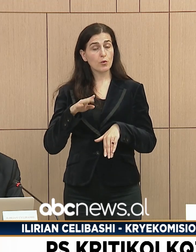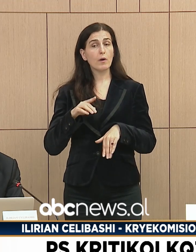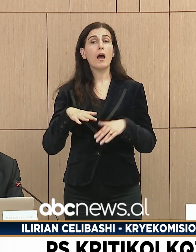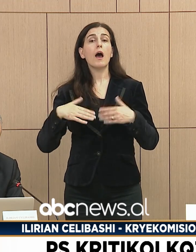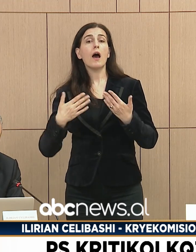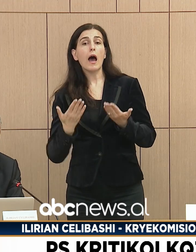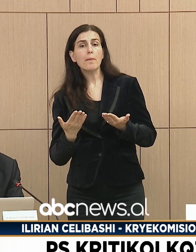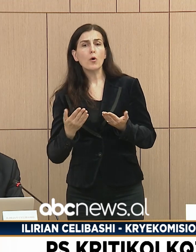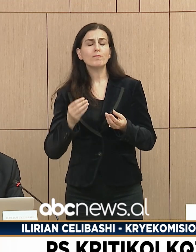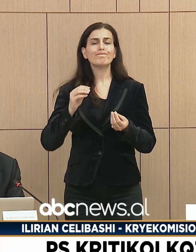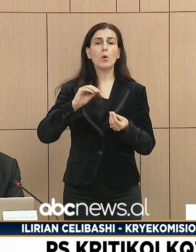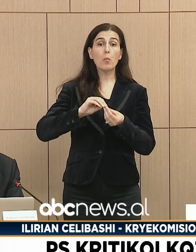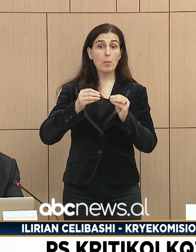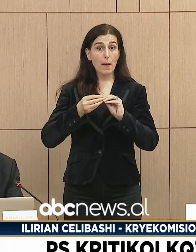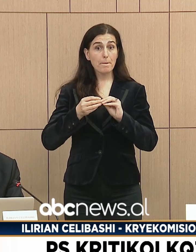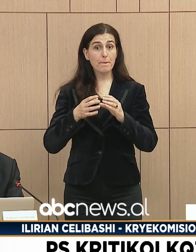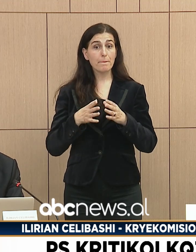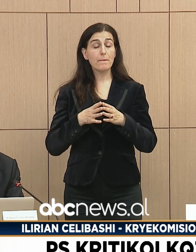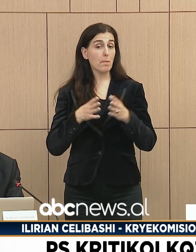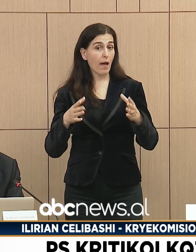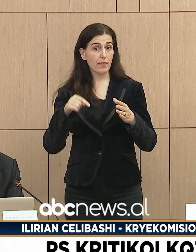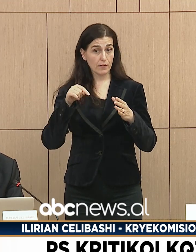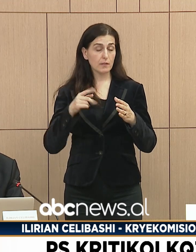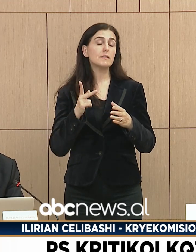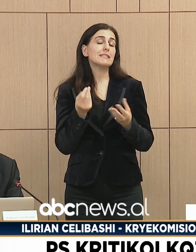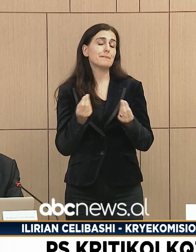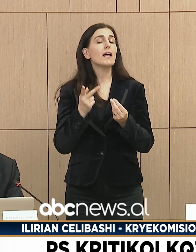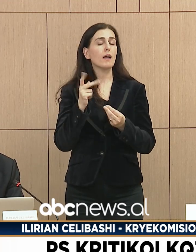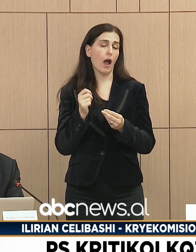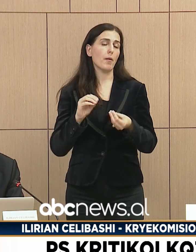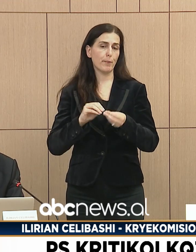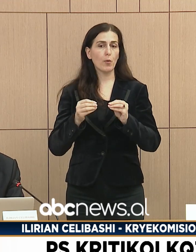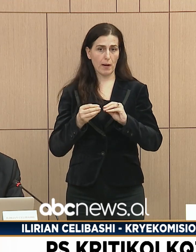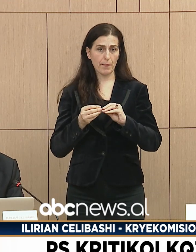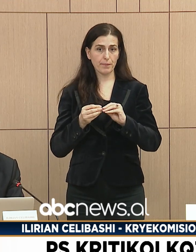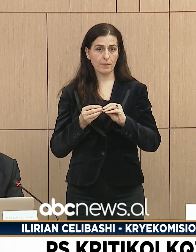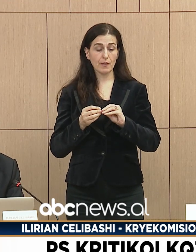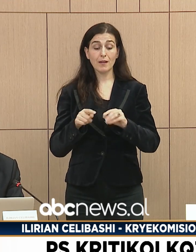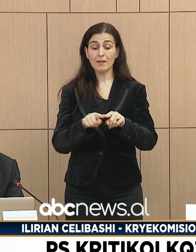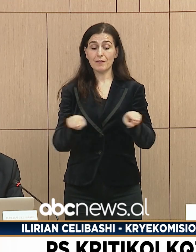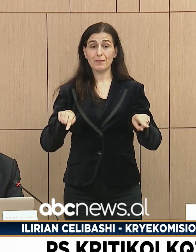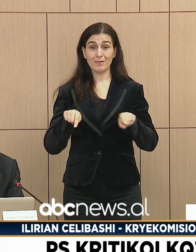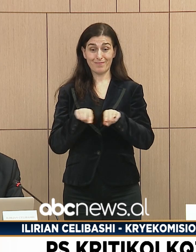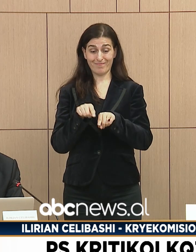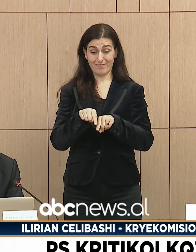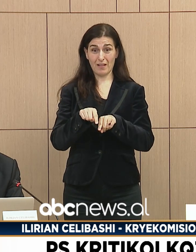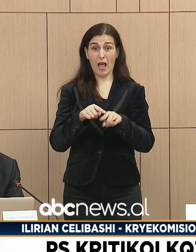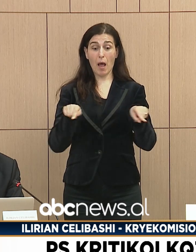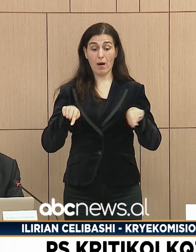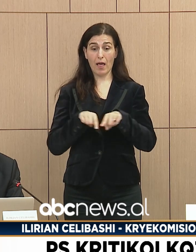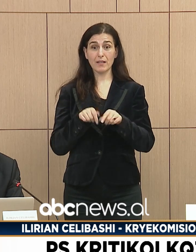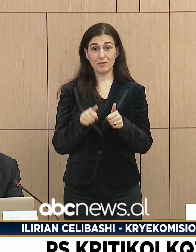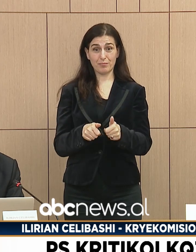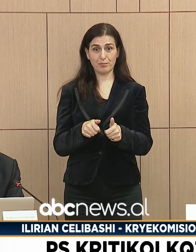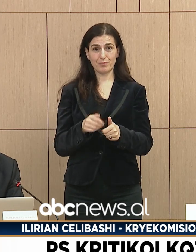parregullsi, apo ajo problematik të themi, se problematika ekziston në lidhje me funksionimin e pajisjeve të